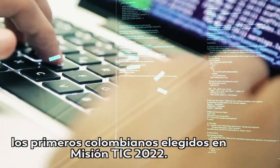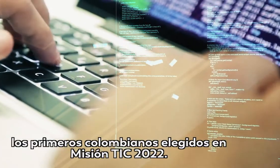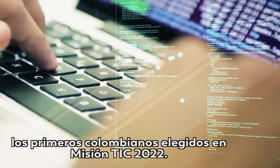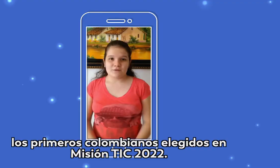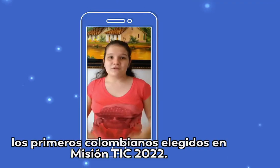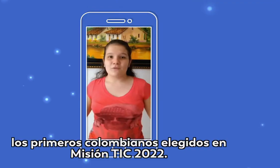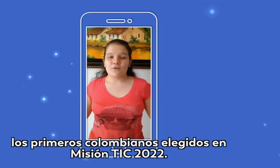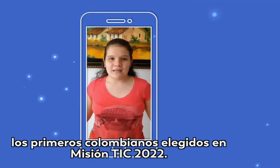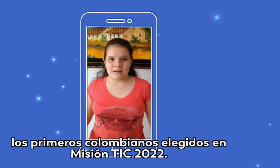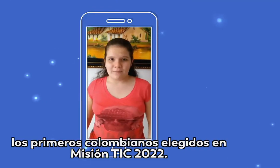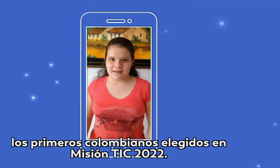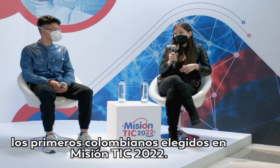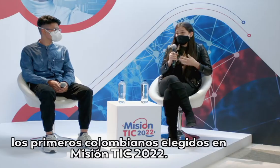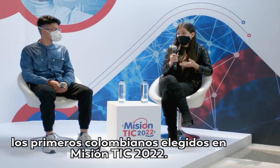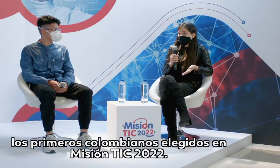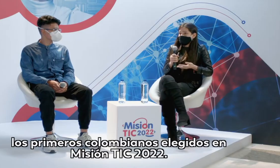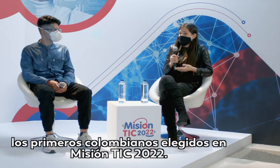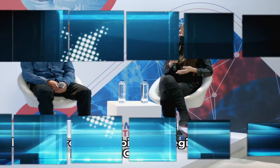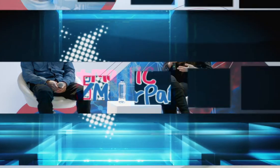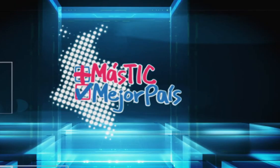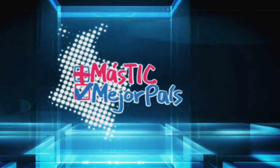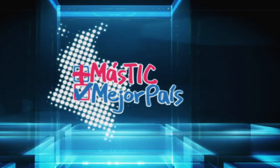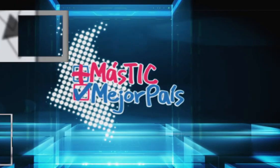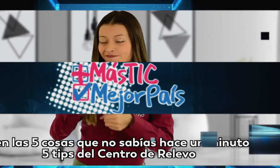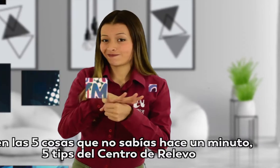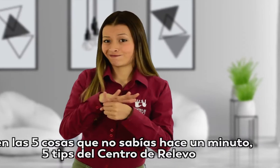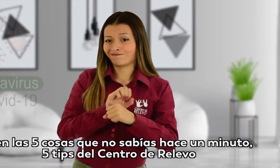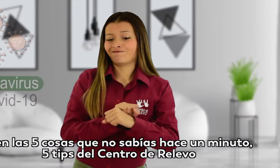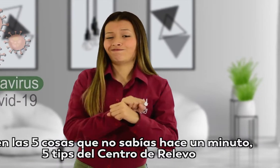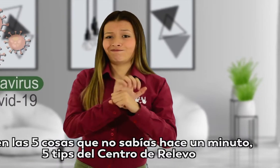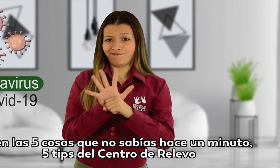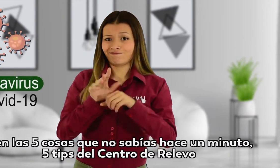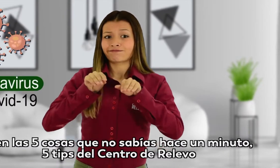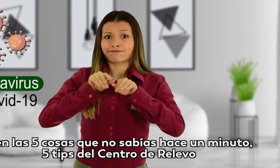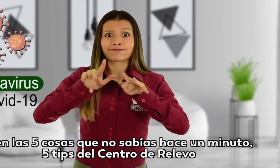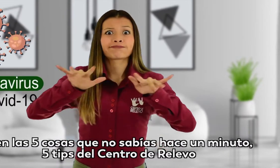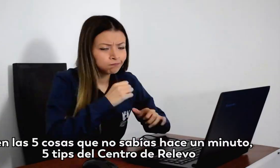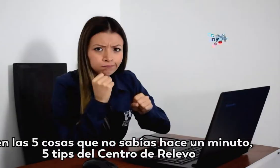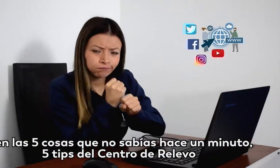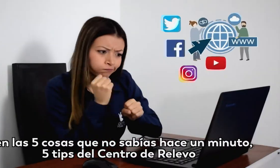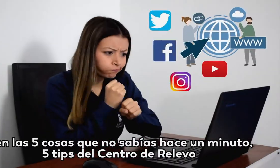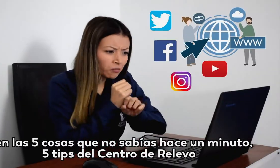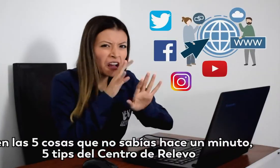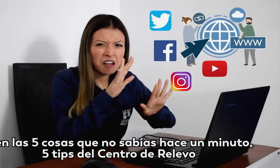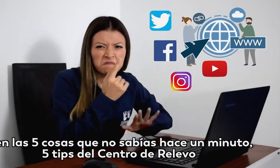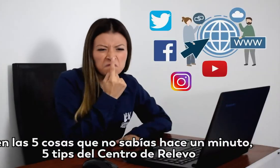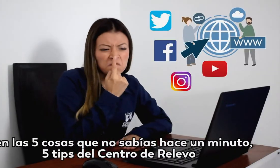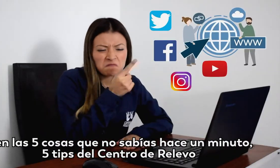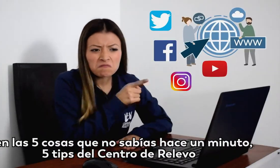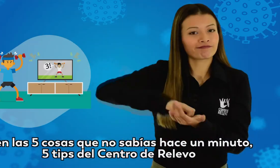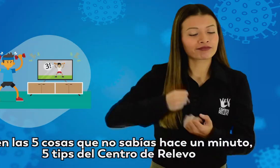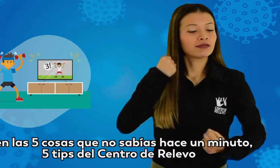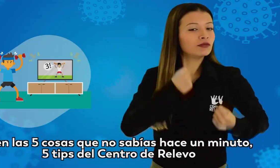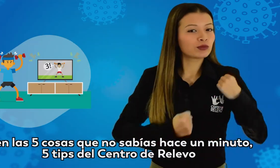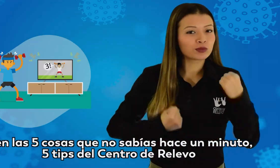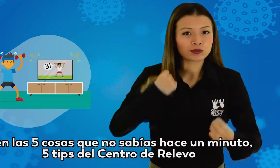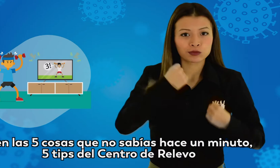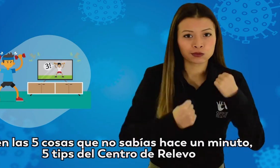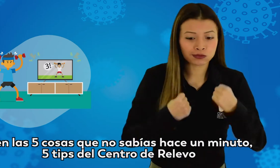elegidos en Misión TIC 2022. Y en las 5 cosas que no sabías hace un minuto, 5 tips del Centro de